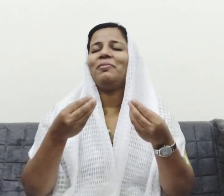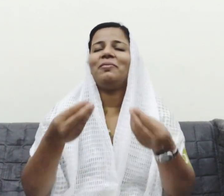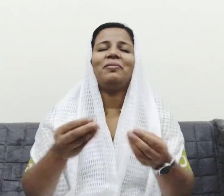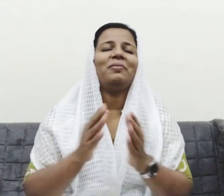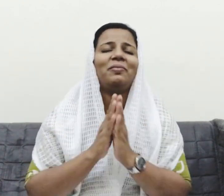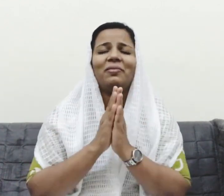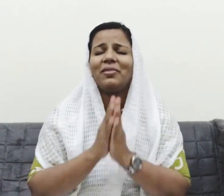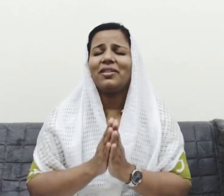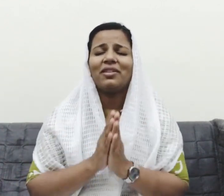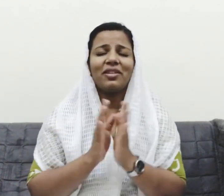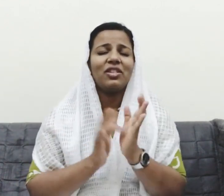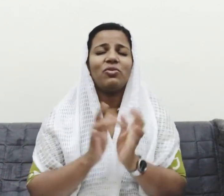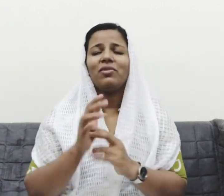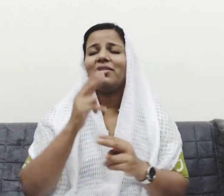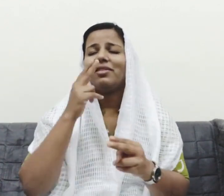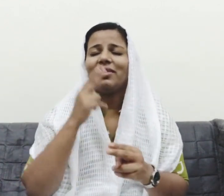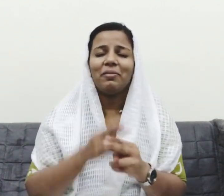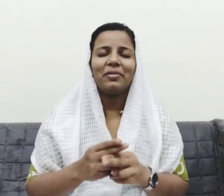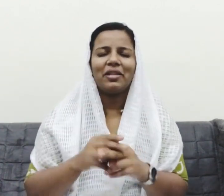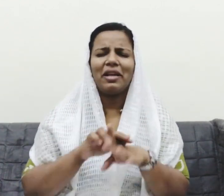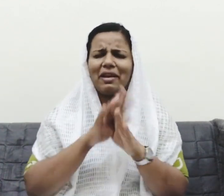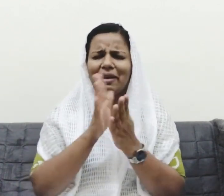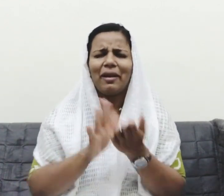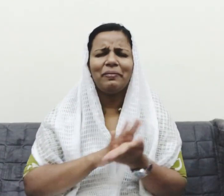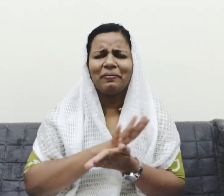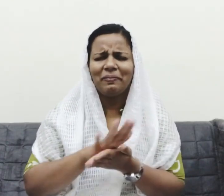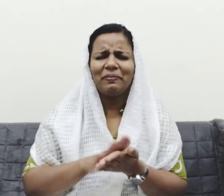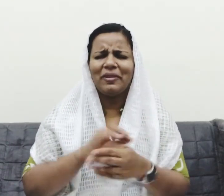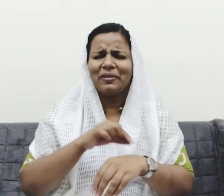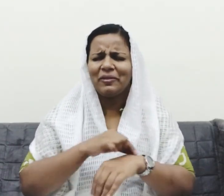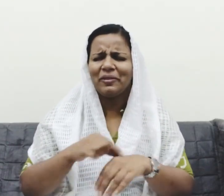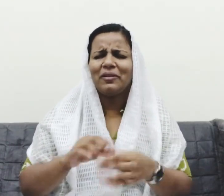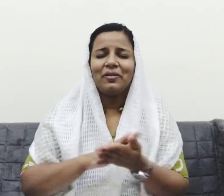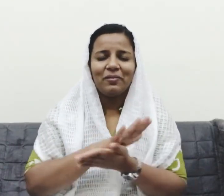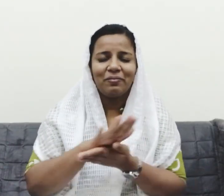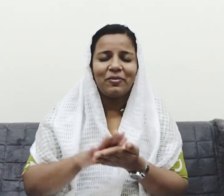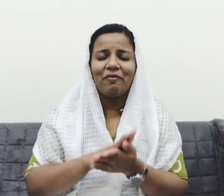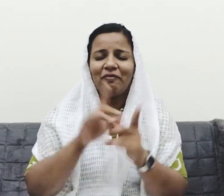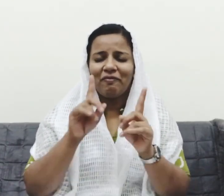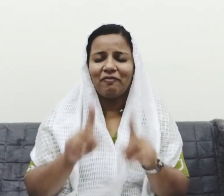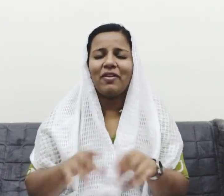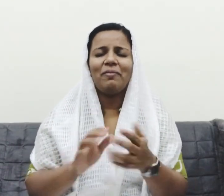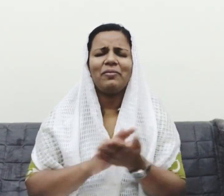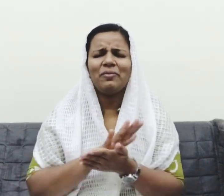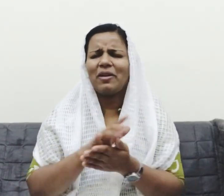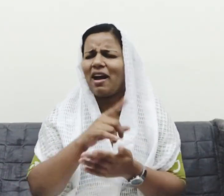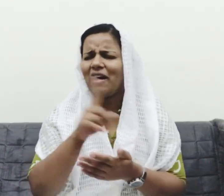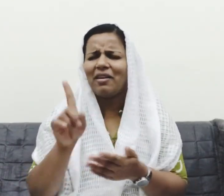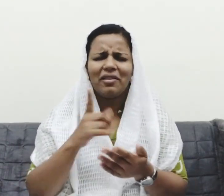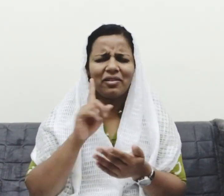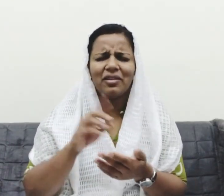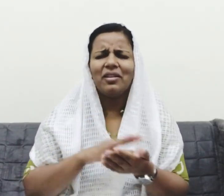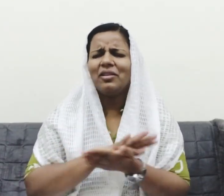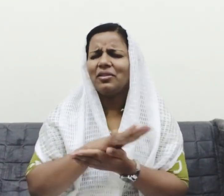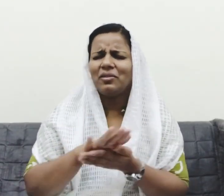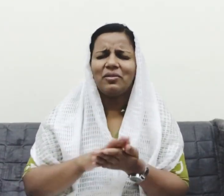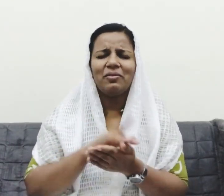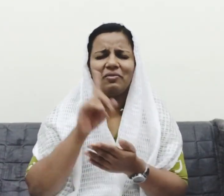ഏൽപ്പിച്ചു പ്രാർത്ഥിക്കുന്നു. യേശുവിന്റെ നാമത്തിൽ ബ്ലഡ് ശുദ്ധമാകട്ടെ. യേശുവിന്റെ നാമത്തിൽ തന്റെ കുഞ്ഞുങ്ങളുടെ രക്തം ശുദ്ധമാകട്ടെ.